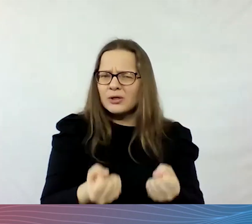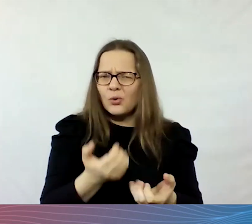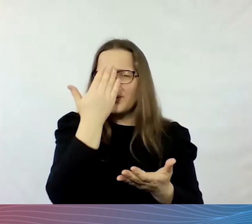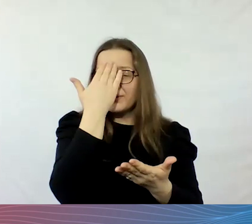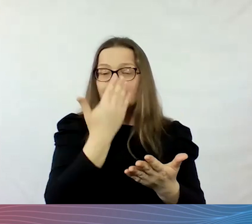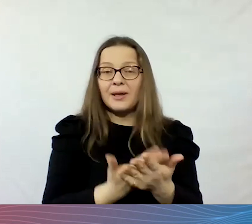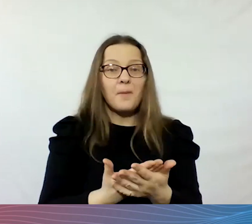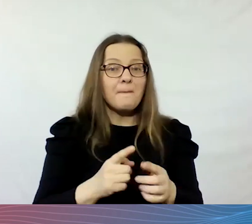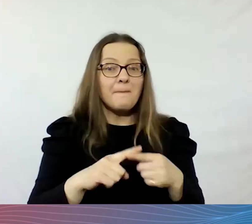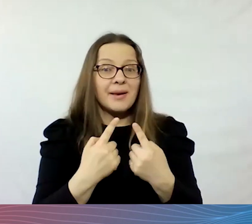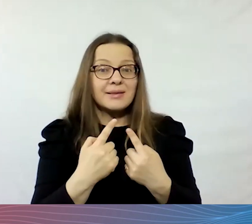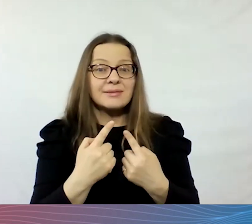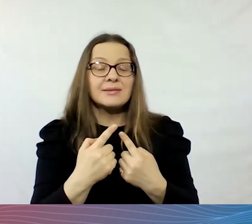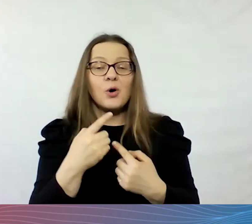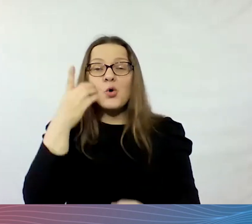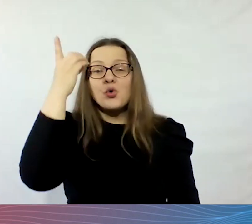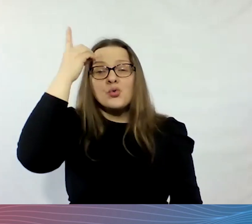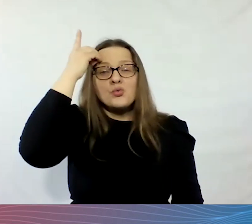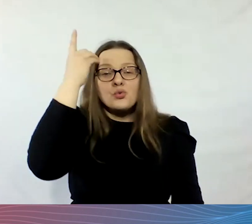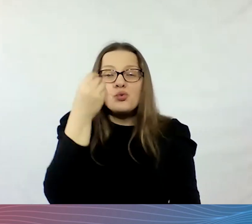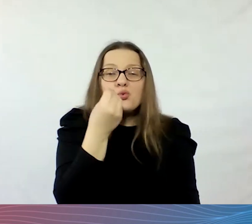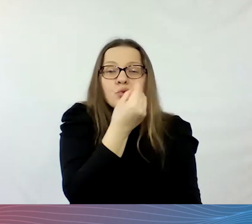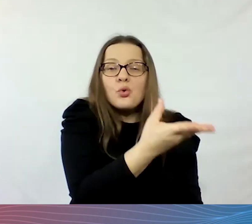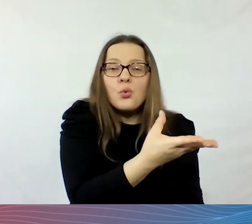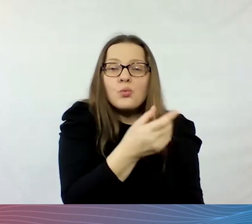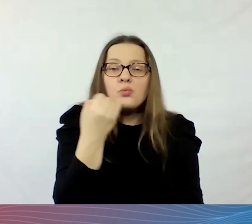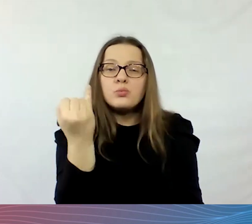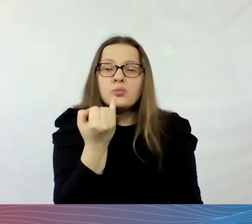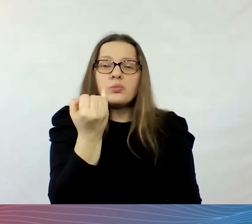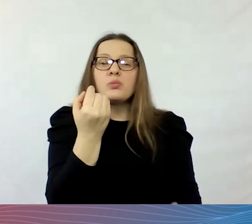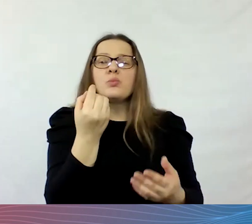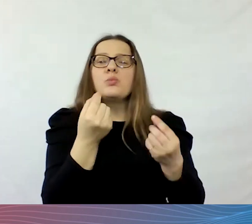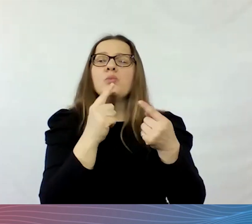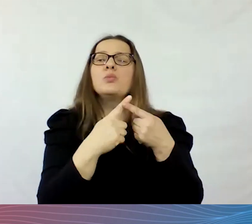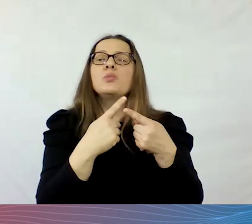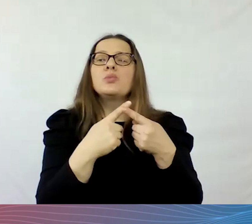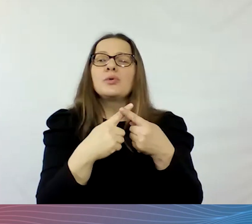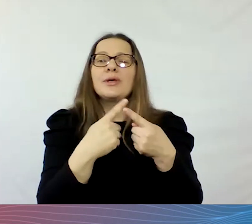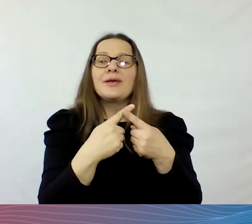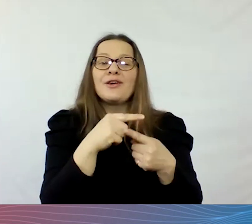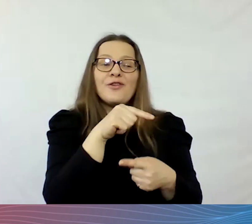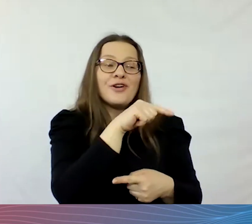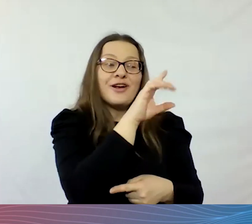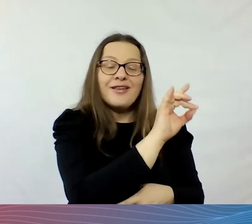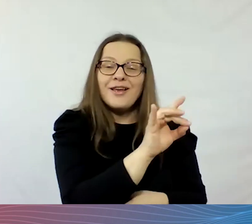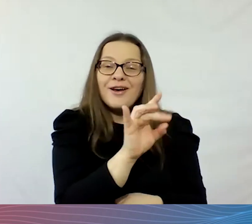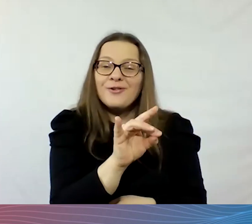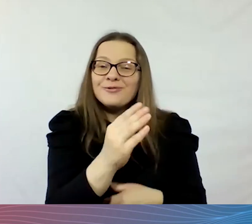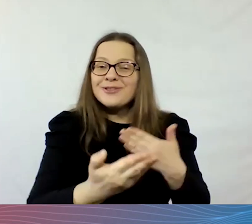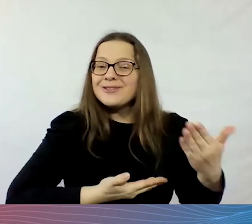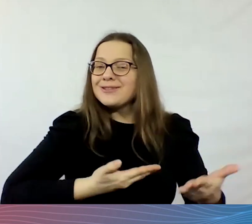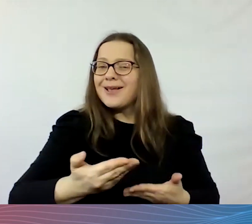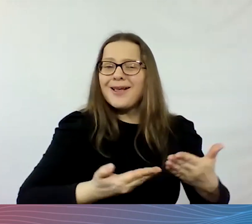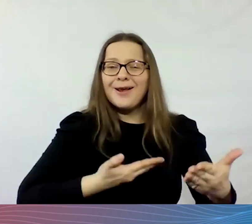membro. E você funcionando como membro, esse funcionando como membro, esse funcionando como membro, nós temos a realidade do corpo.